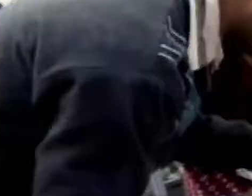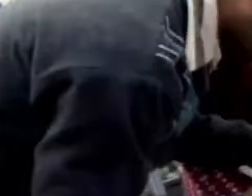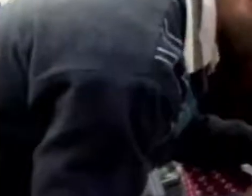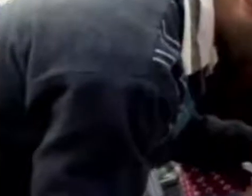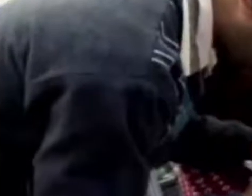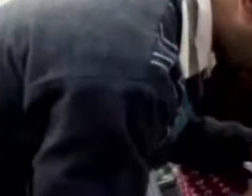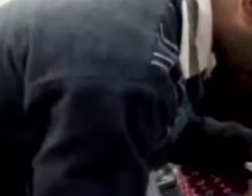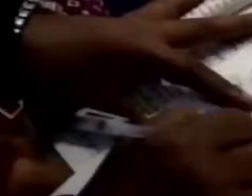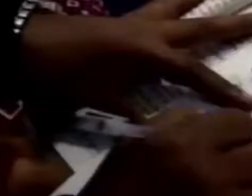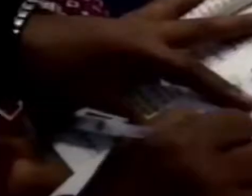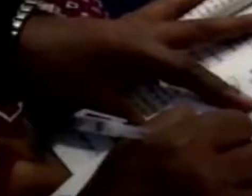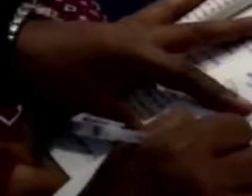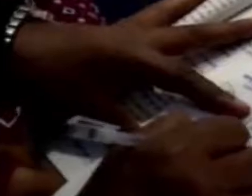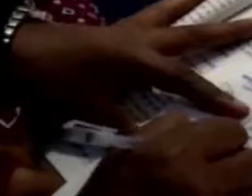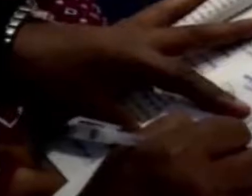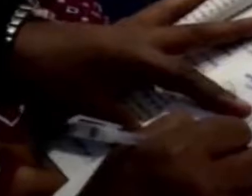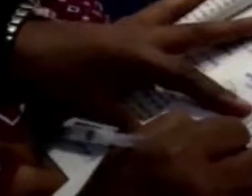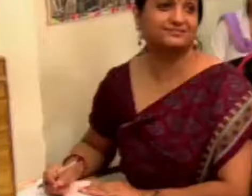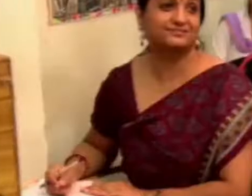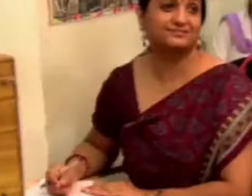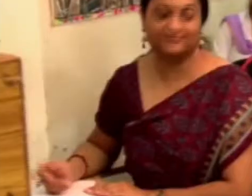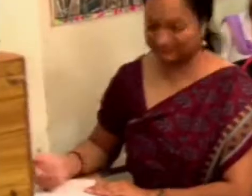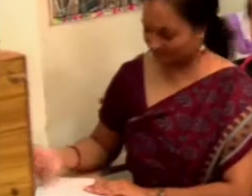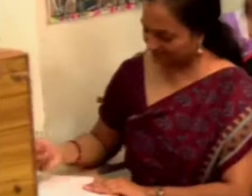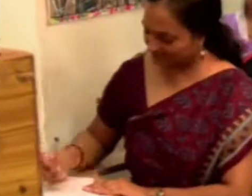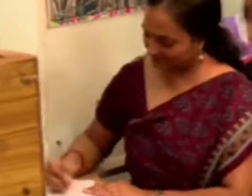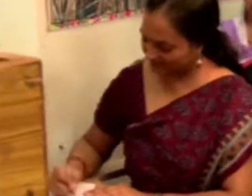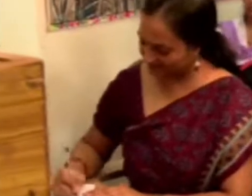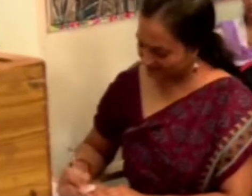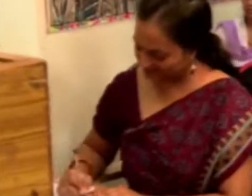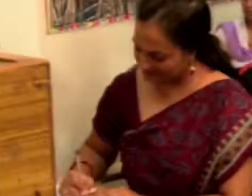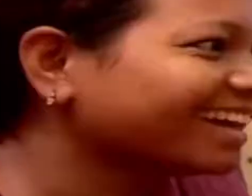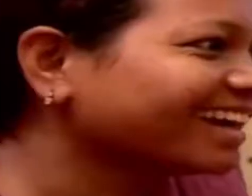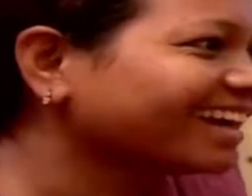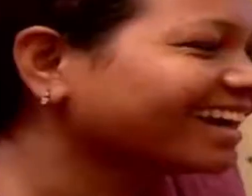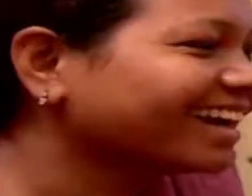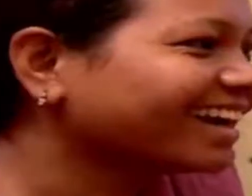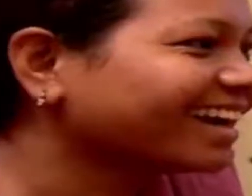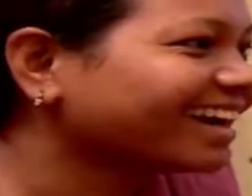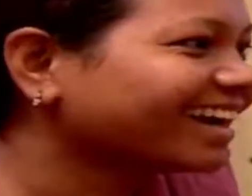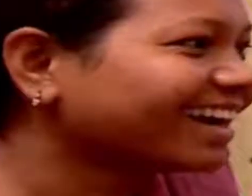युक्त हो। कभी पढ़े हम कहीं पढ़े, वे विषय